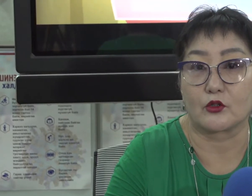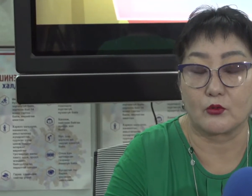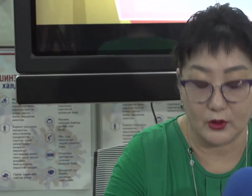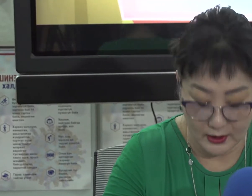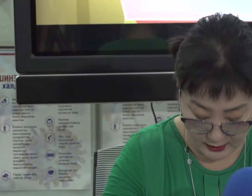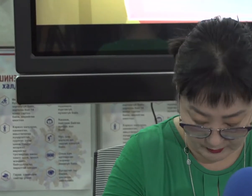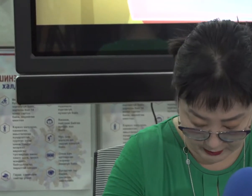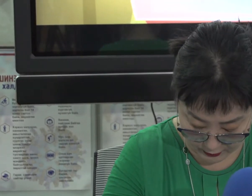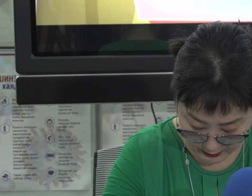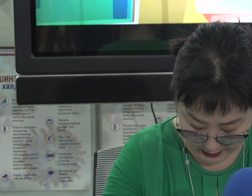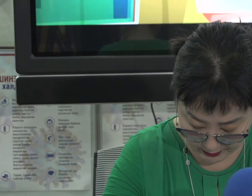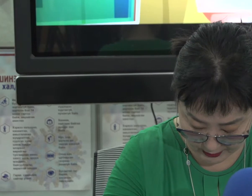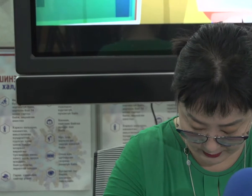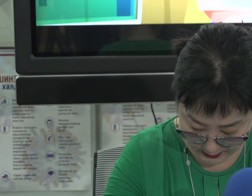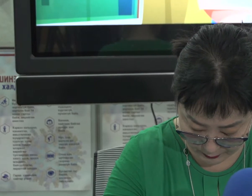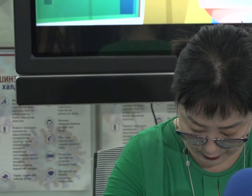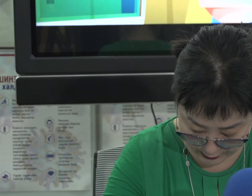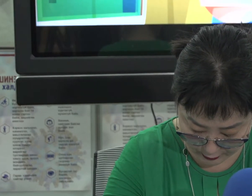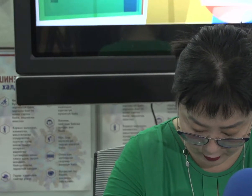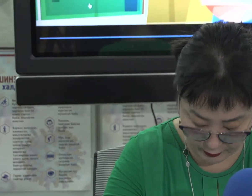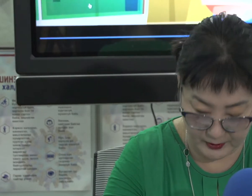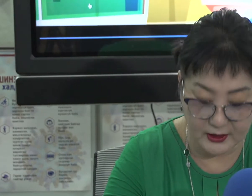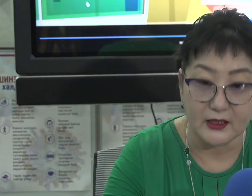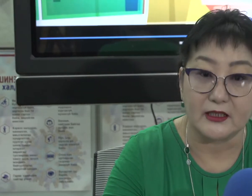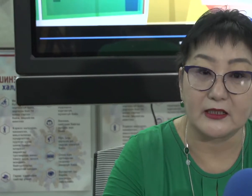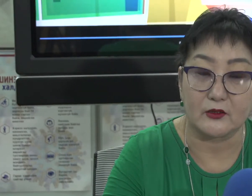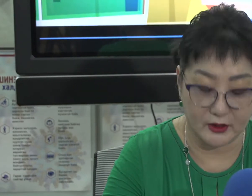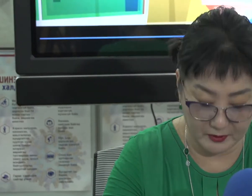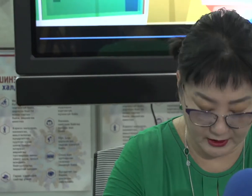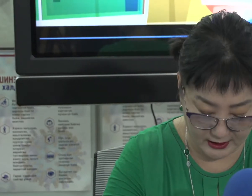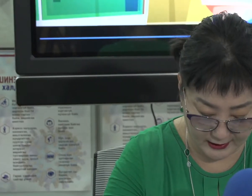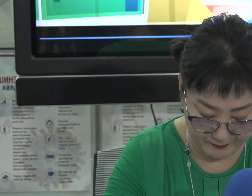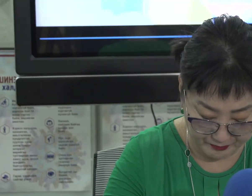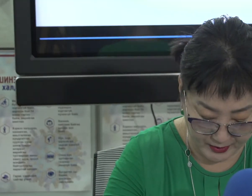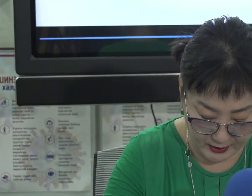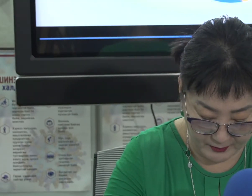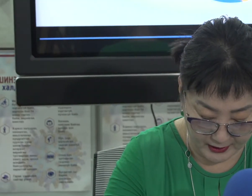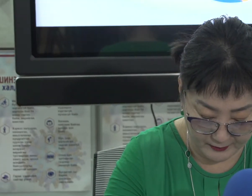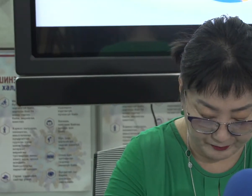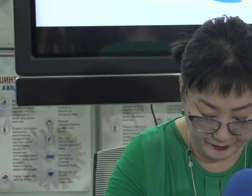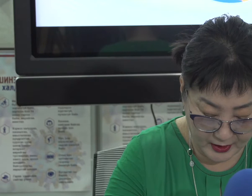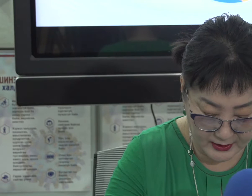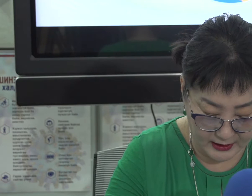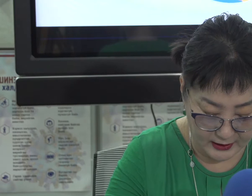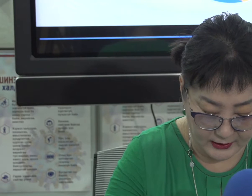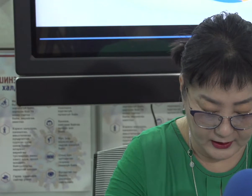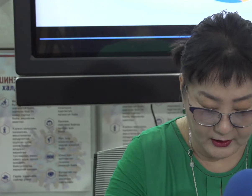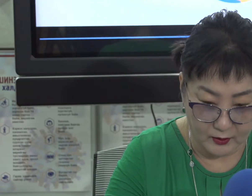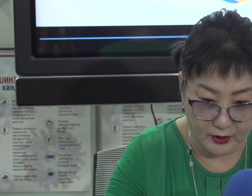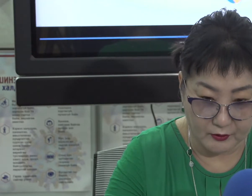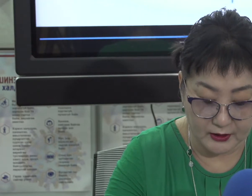дөрвөн одоо хүн нэмэгдэж одоо нас барсан. За өвчллийн тоо бол бас нэлээд одоо нэмэгдэж байгаа юм байгаа. За